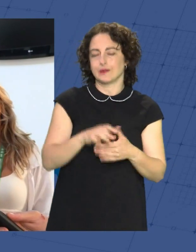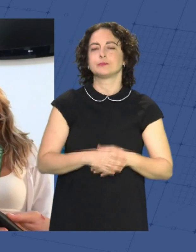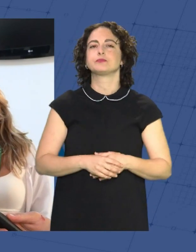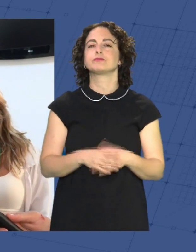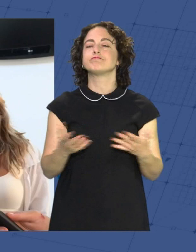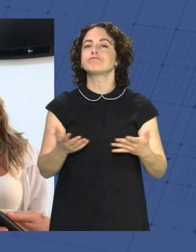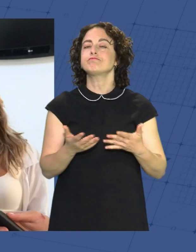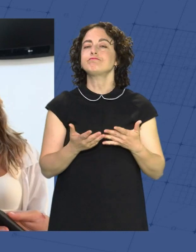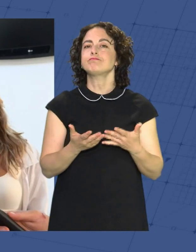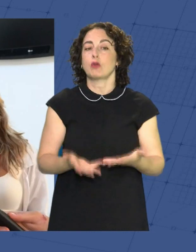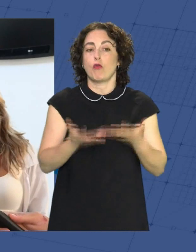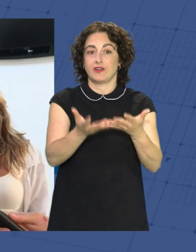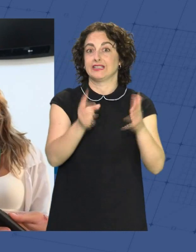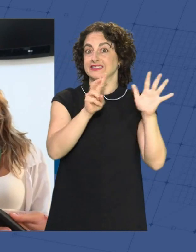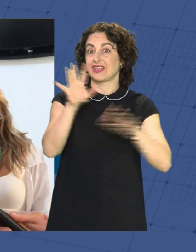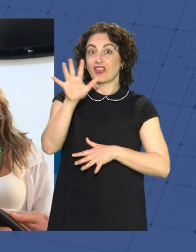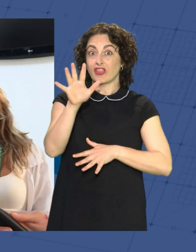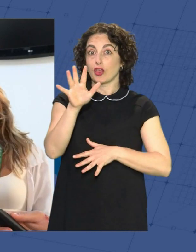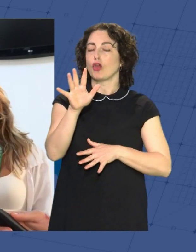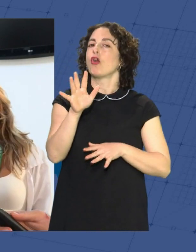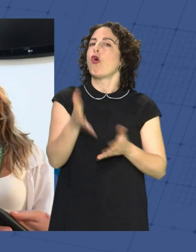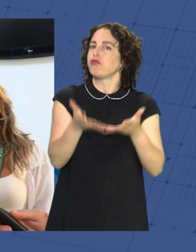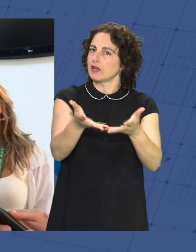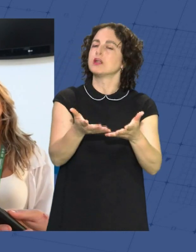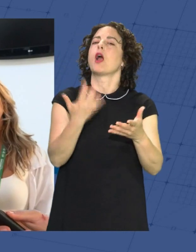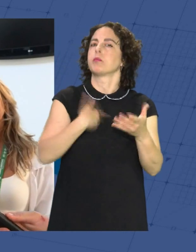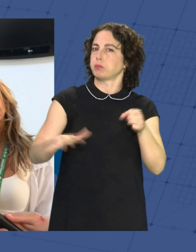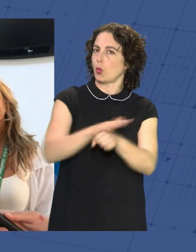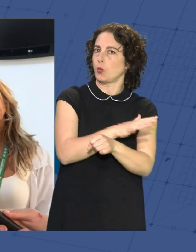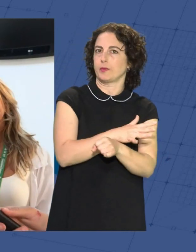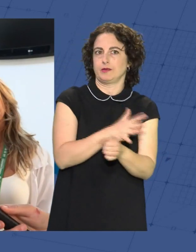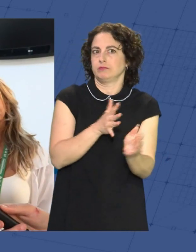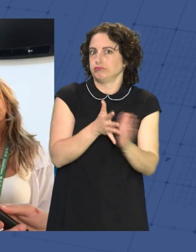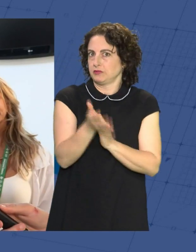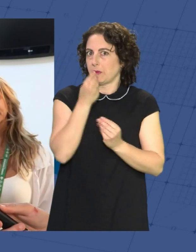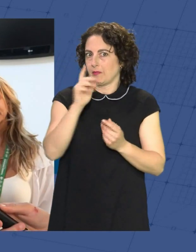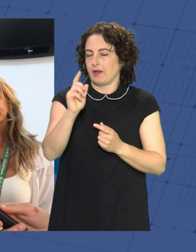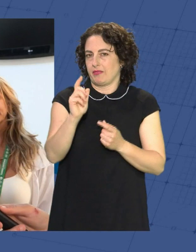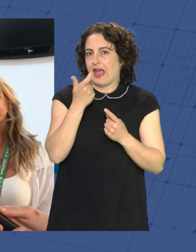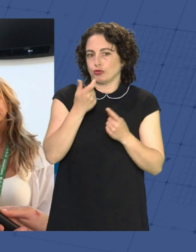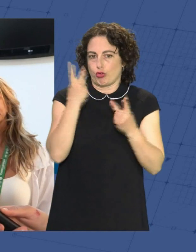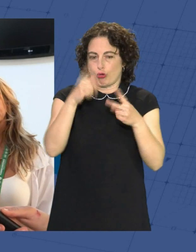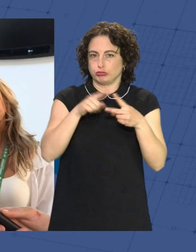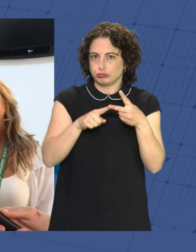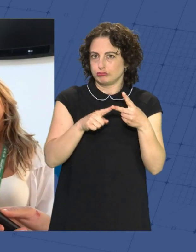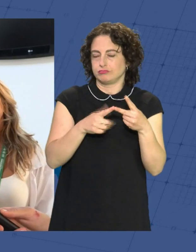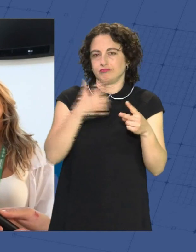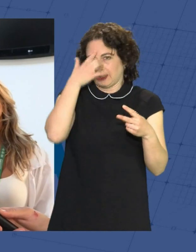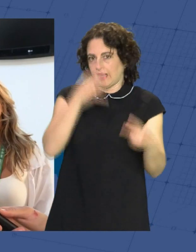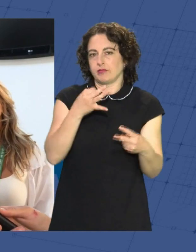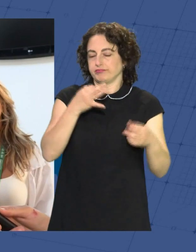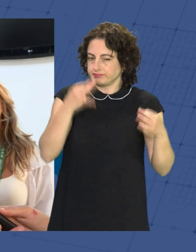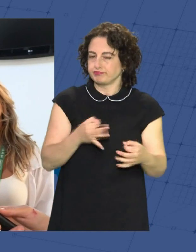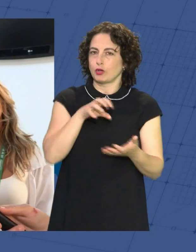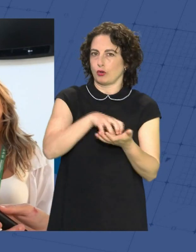Se ofertaron las 75 plazas y las 75 se han cubierto, por lo tanto esto nos da dos datos. Uno de ellos, pues que creen firmemente en el